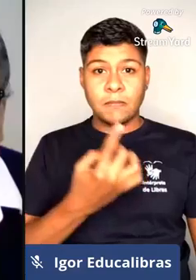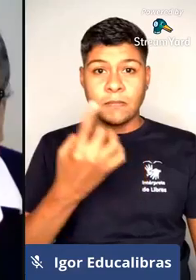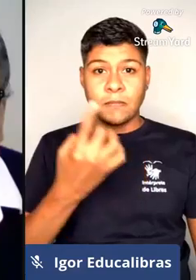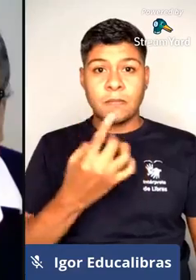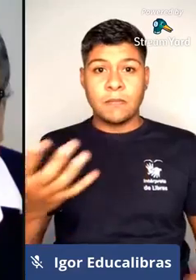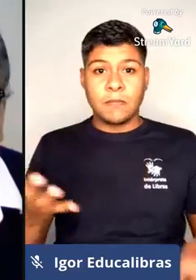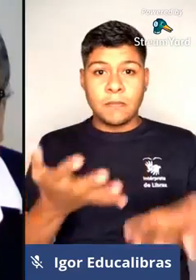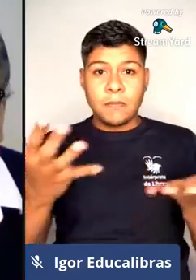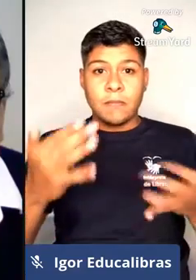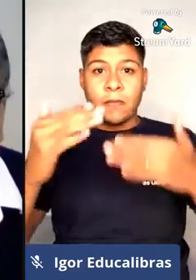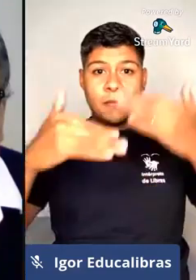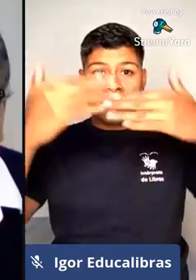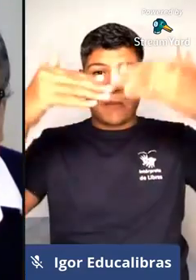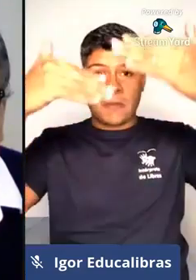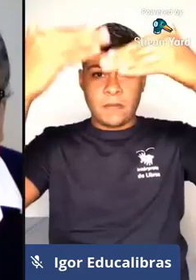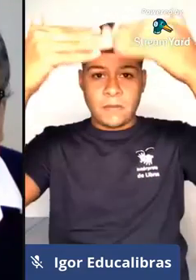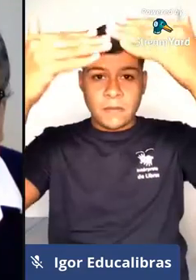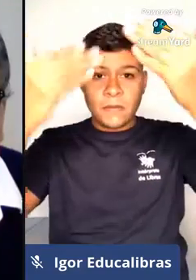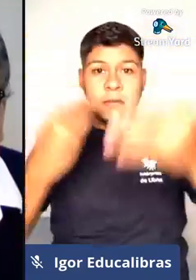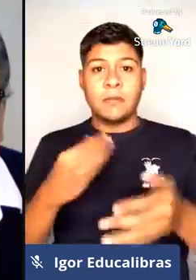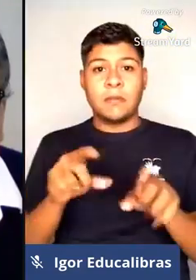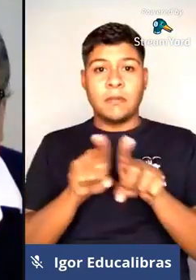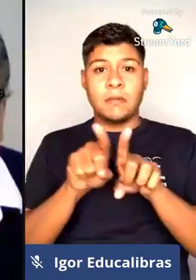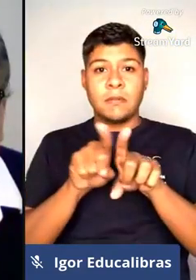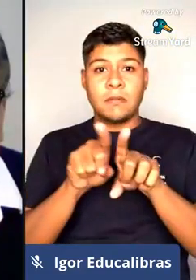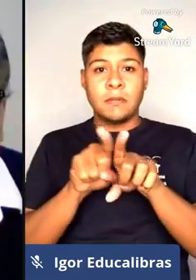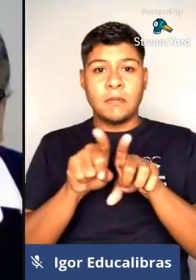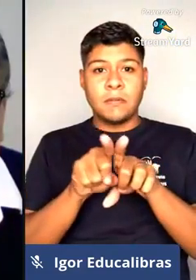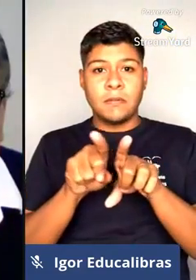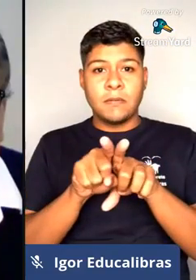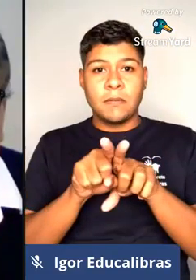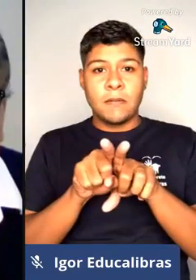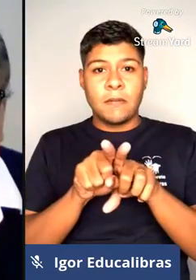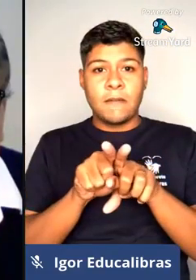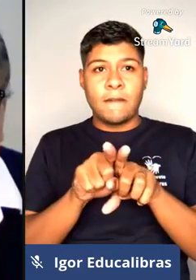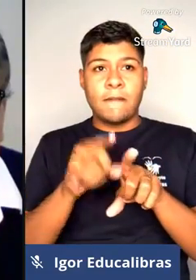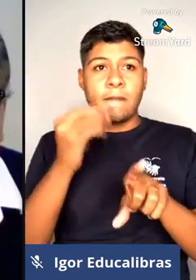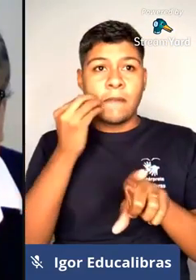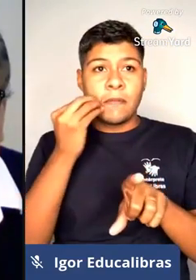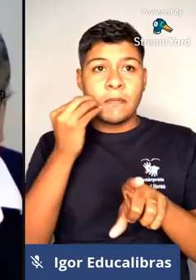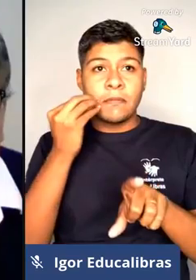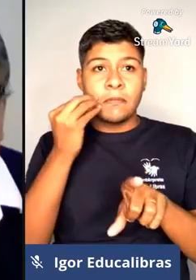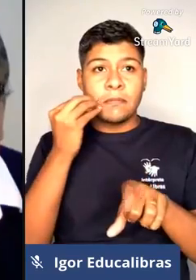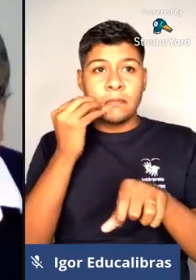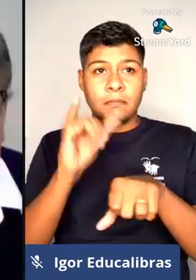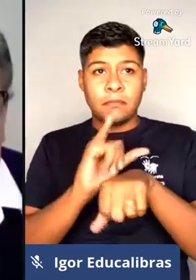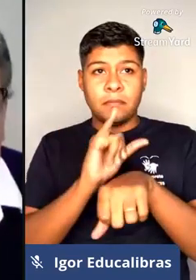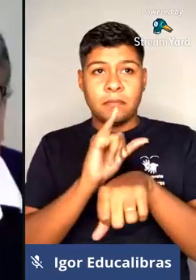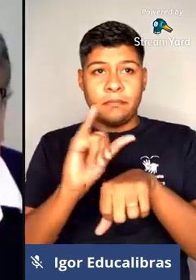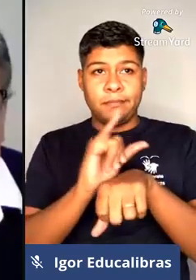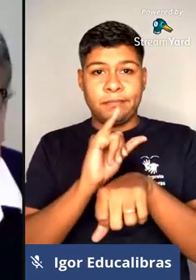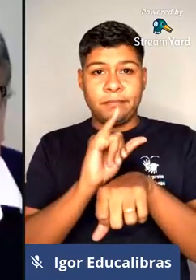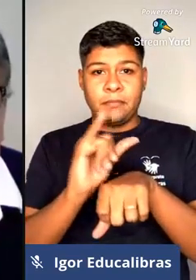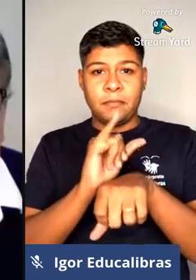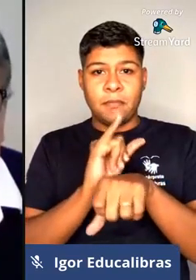processo, mas como dá um tempero diferente às